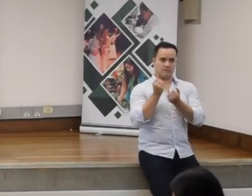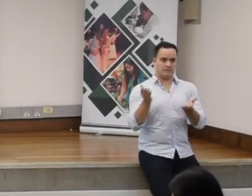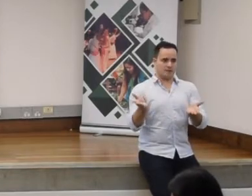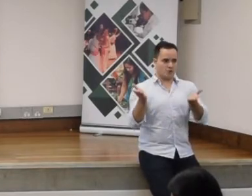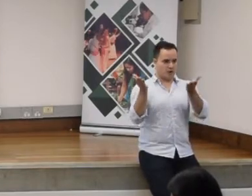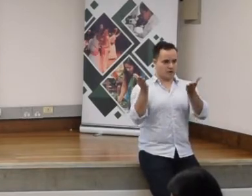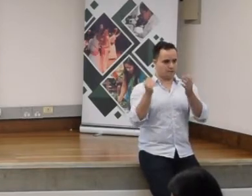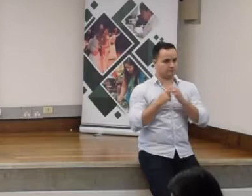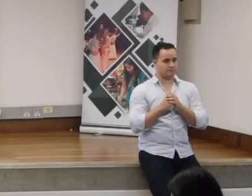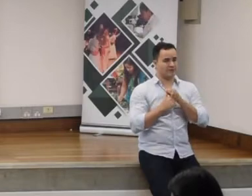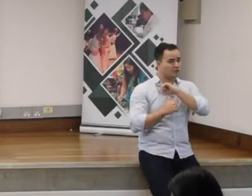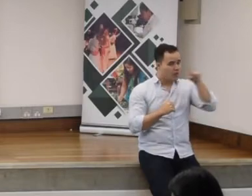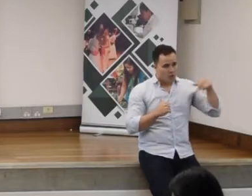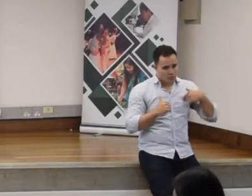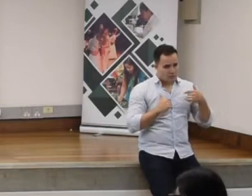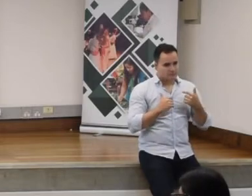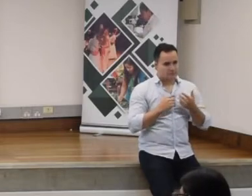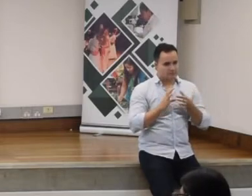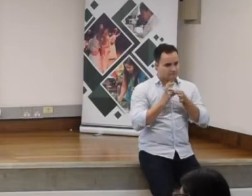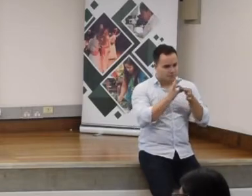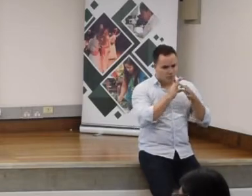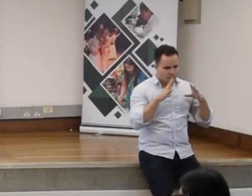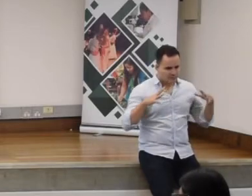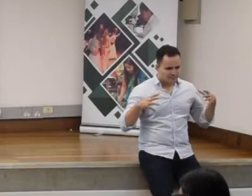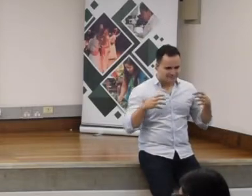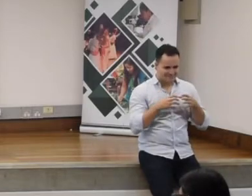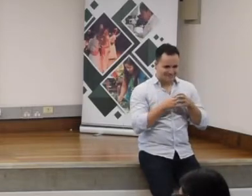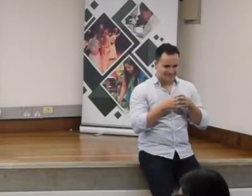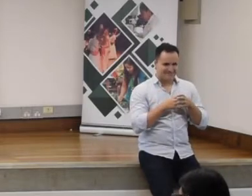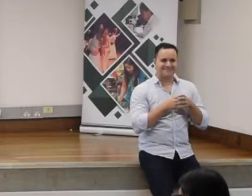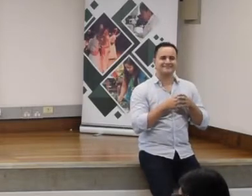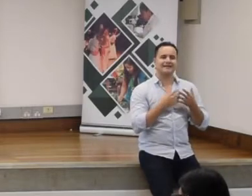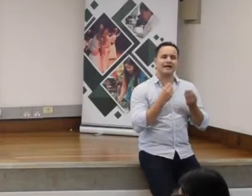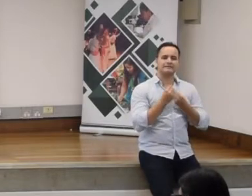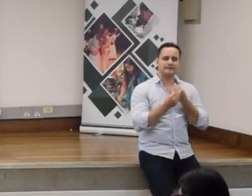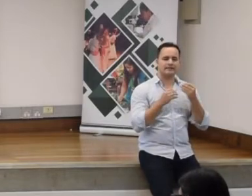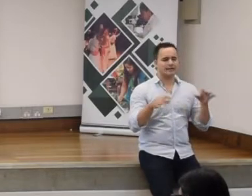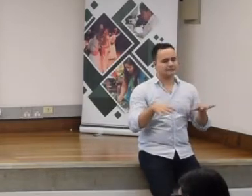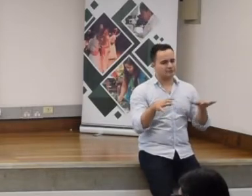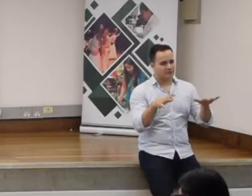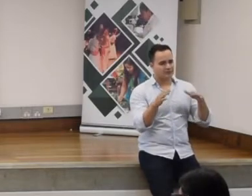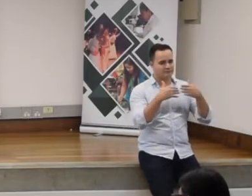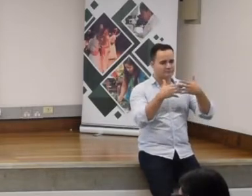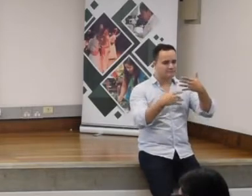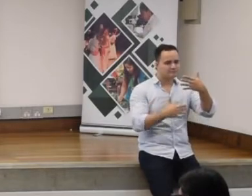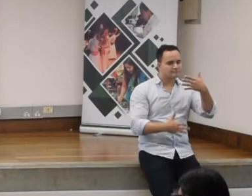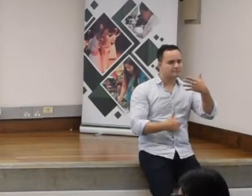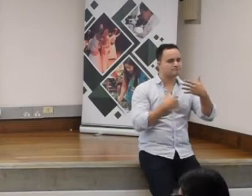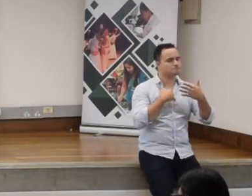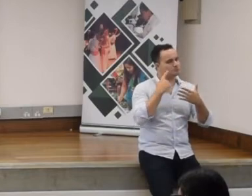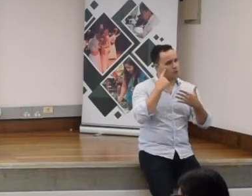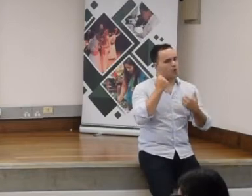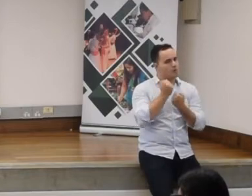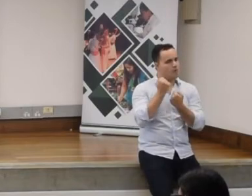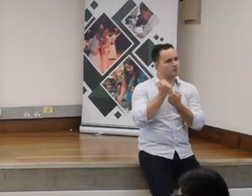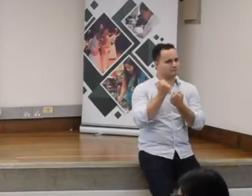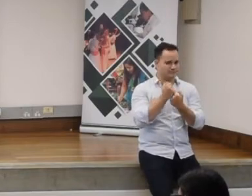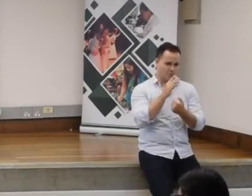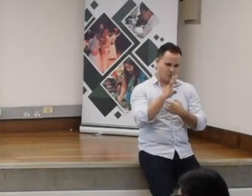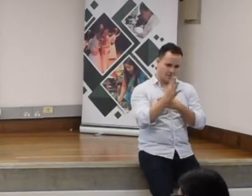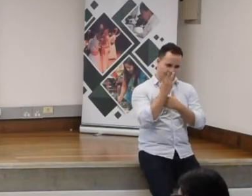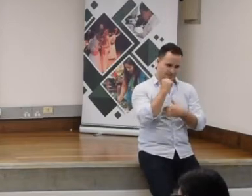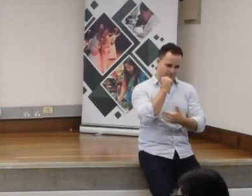podemos crear también otras acciones que puedan, digamos, aportarle